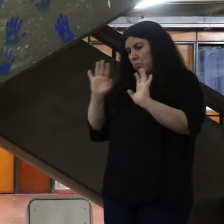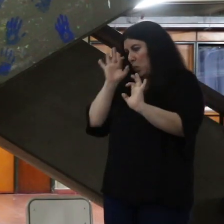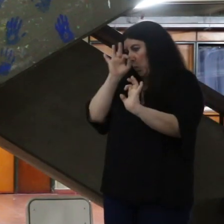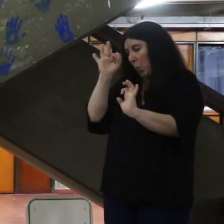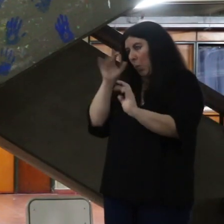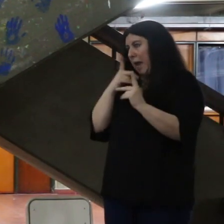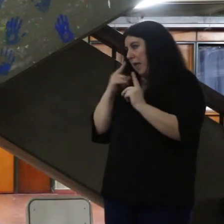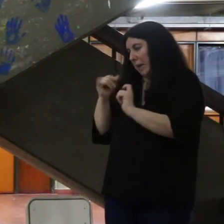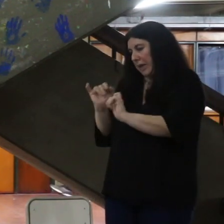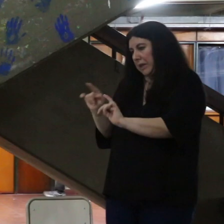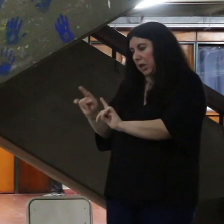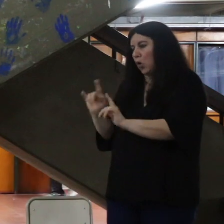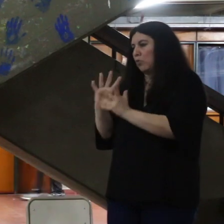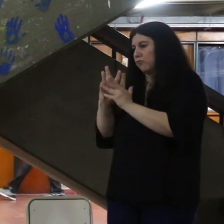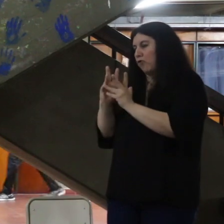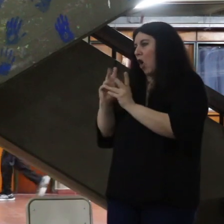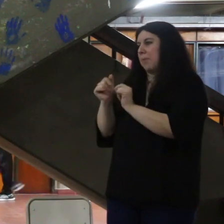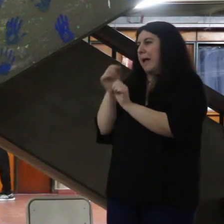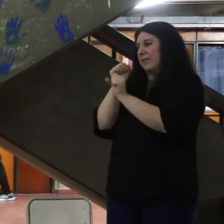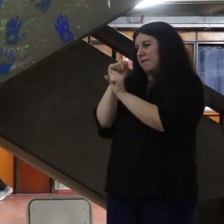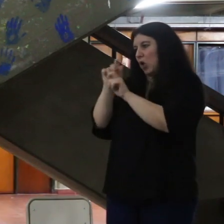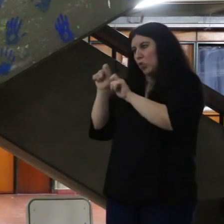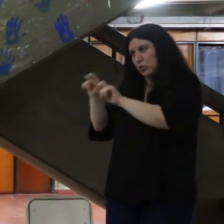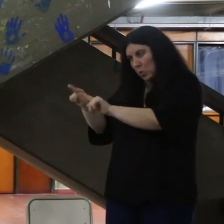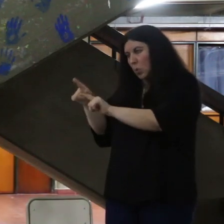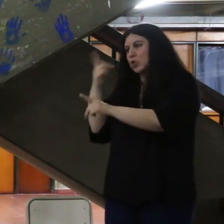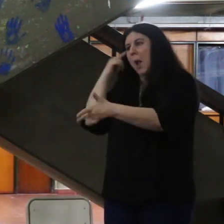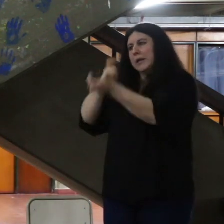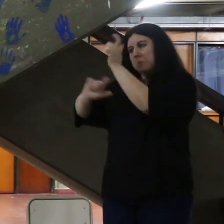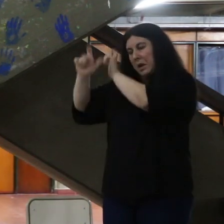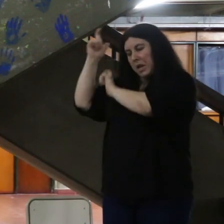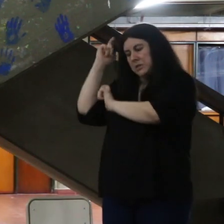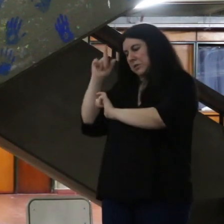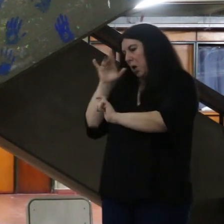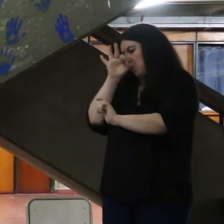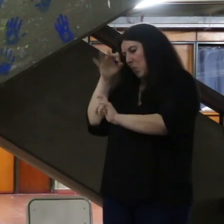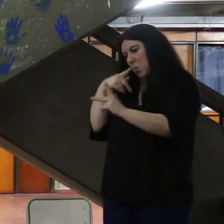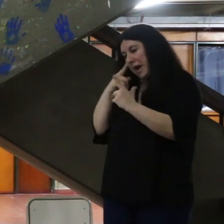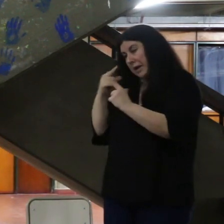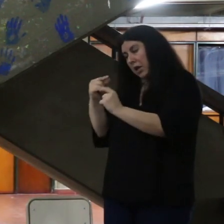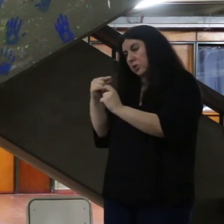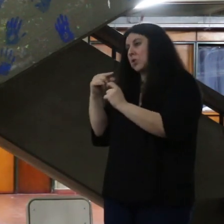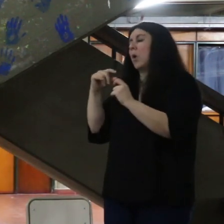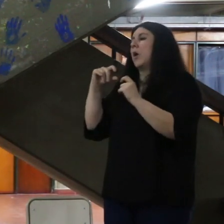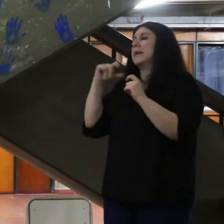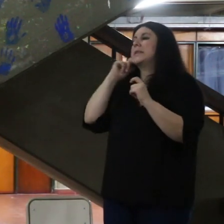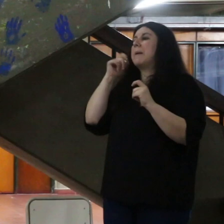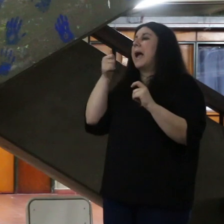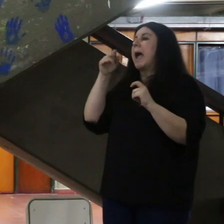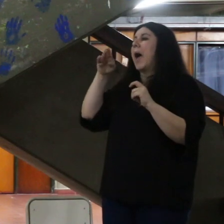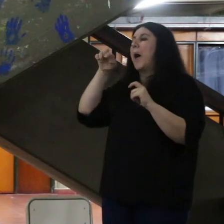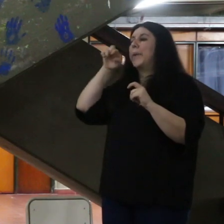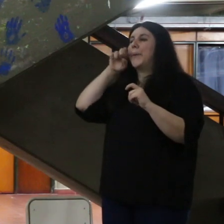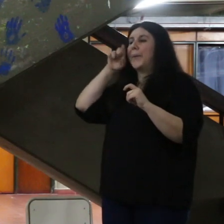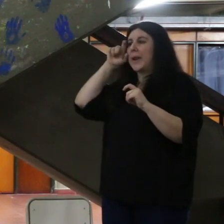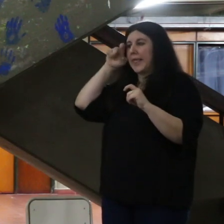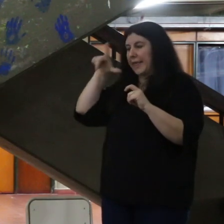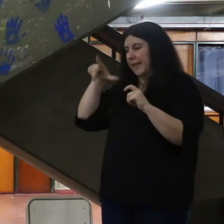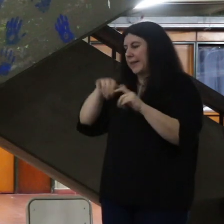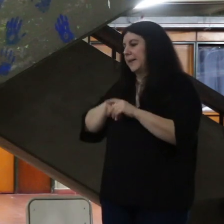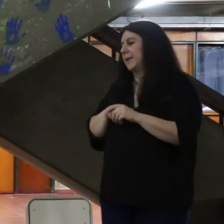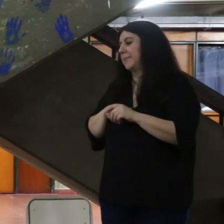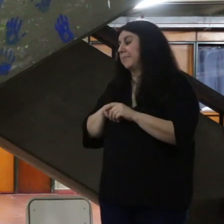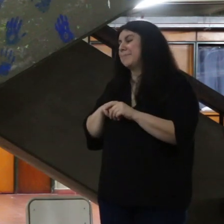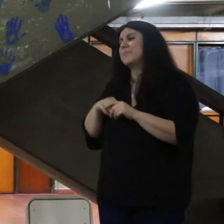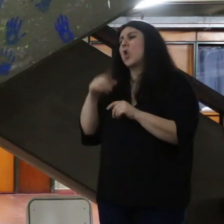por su trabajo, por su trayectoria, por todo, como es Gabriel Kessler. Hace